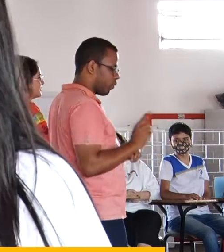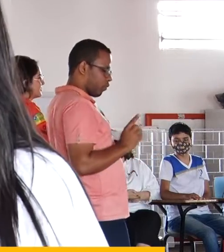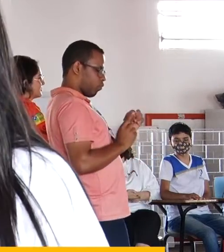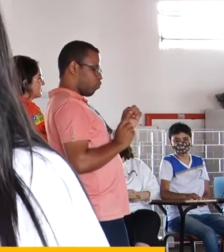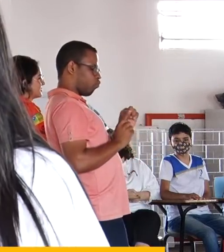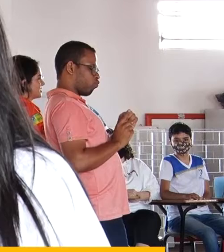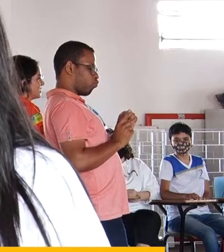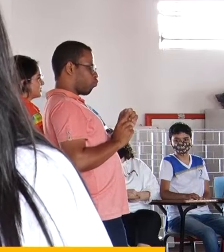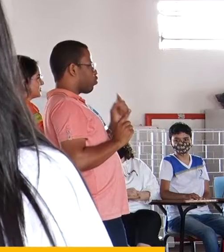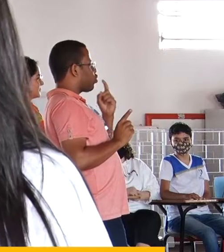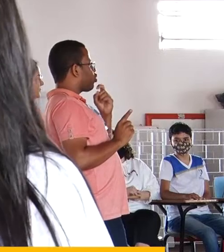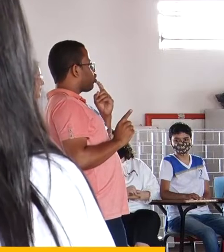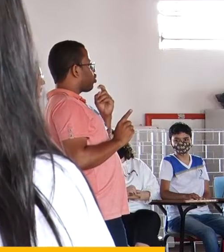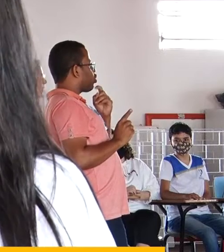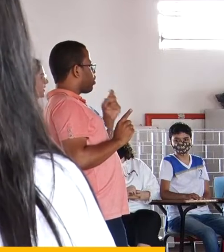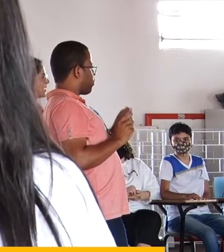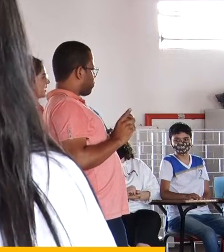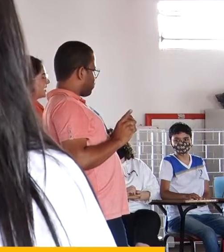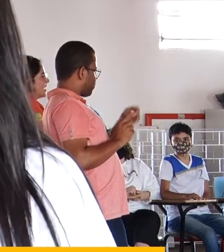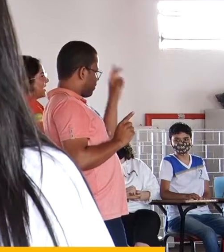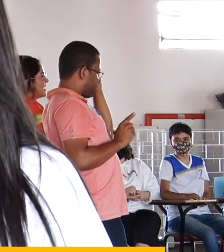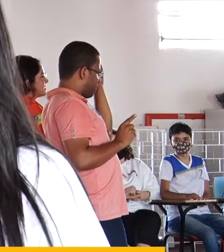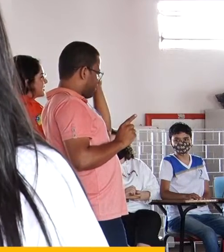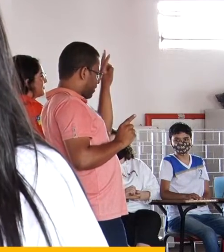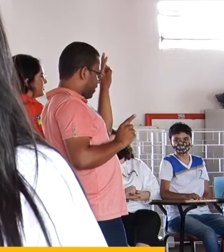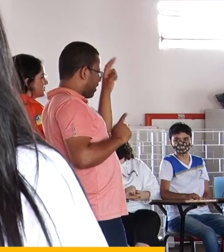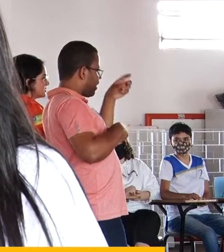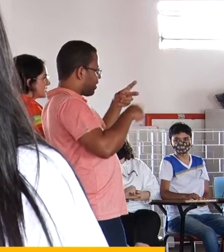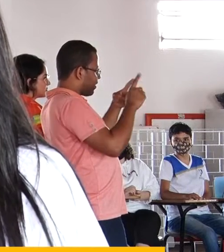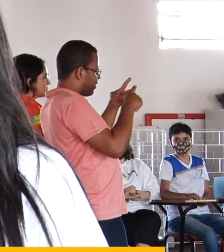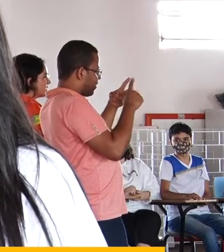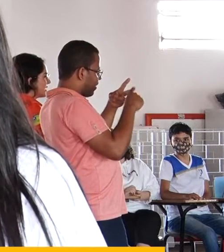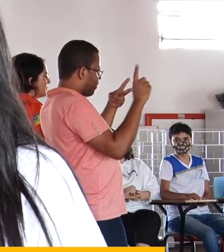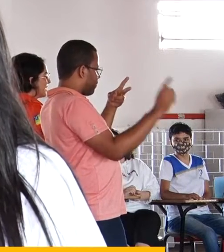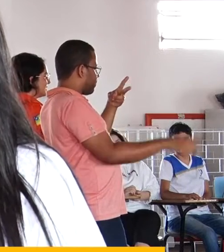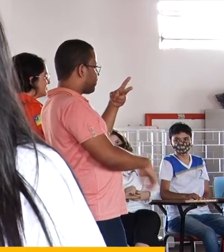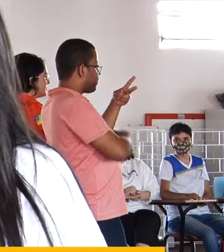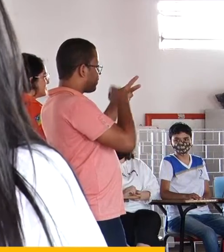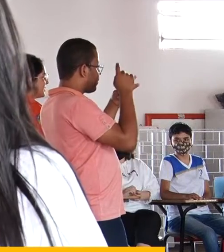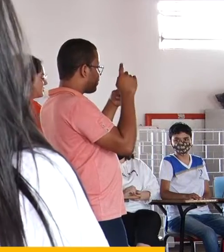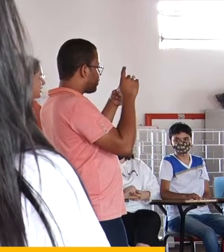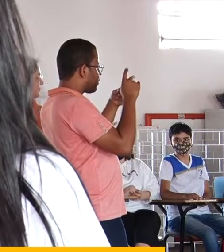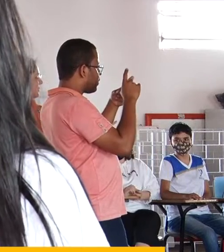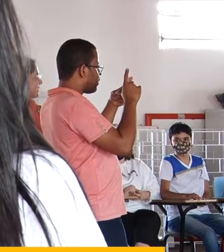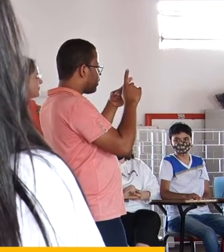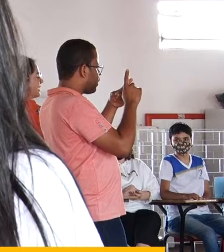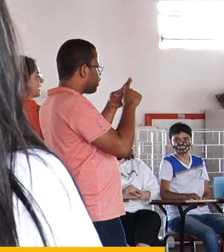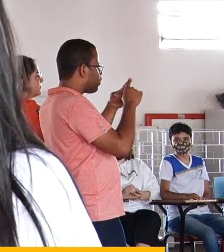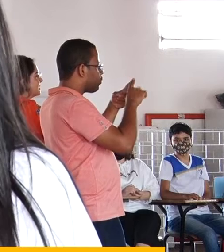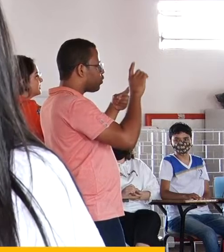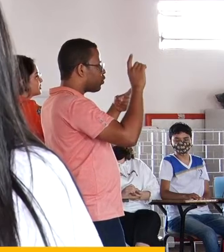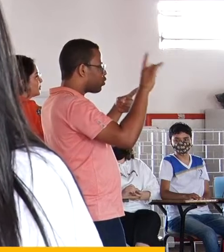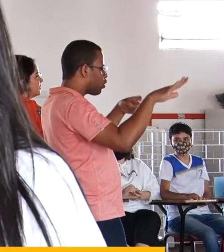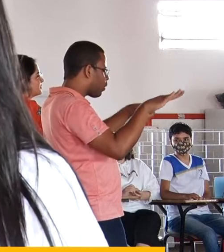para que as pessoas entendam a se comunicar para que essa Cultura Surda né seja entendida por